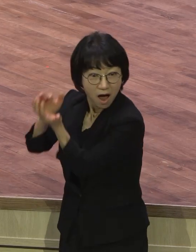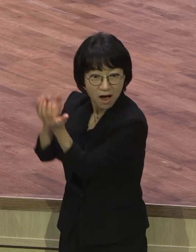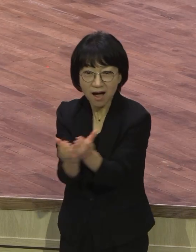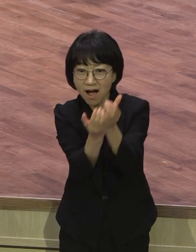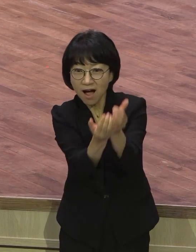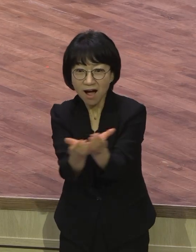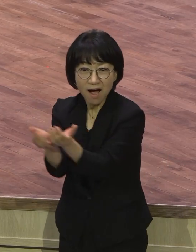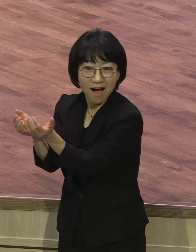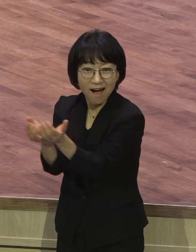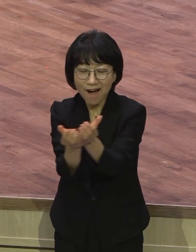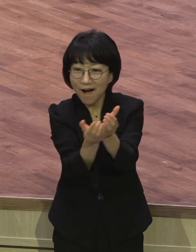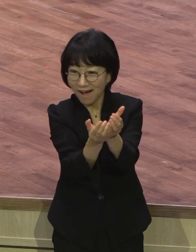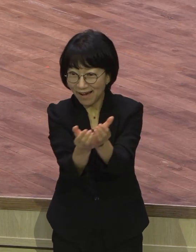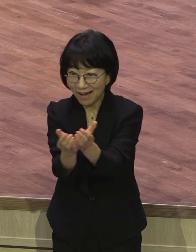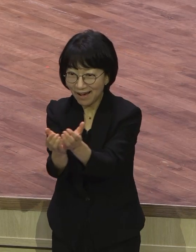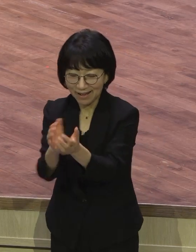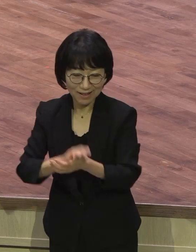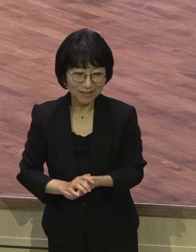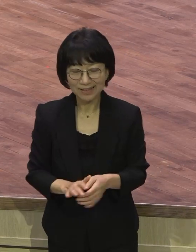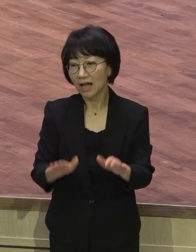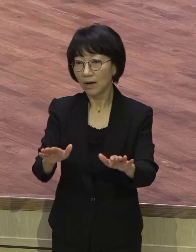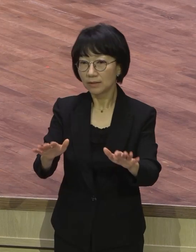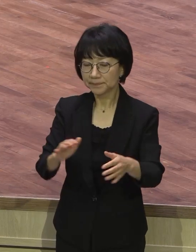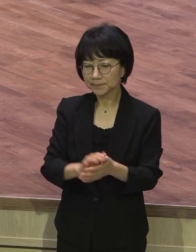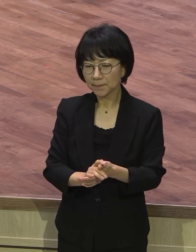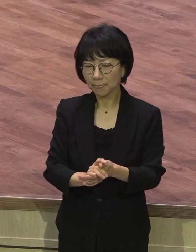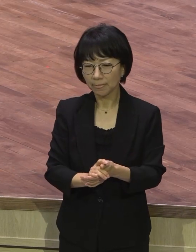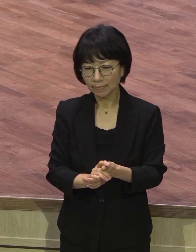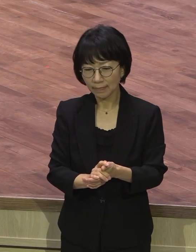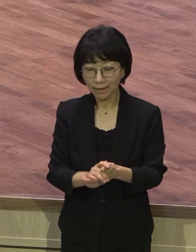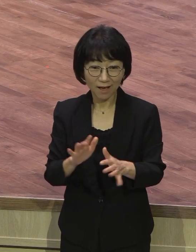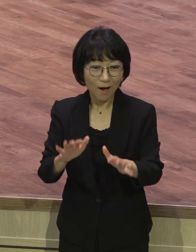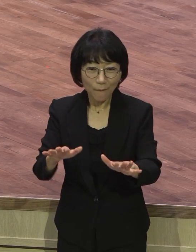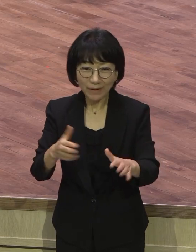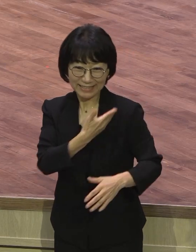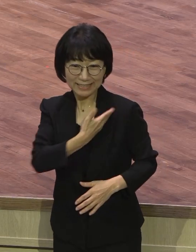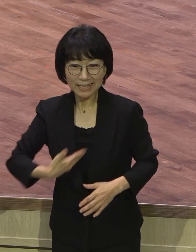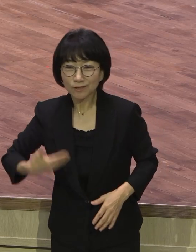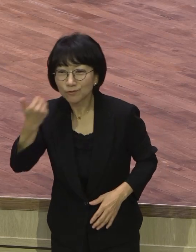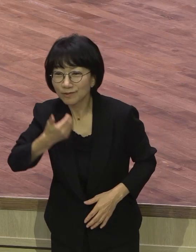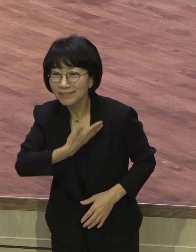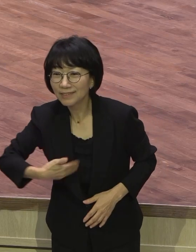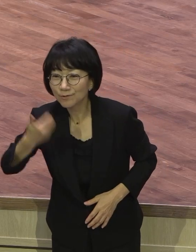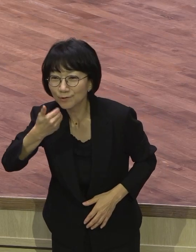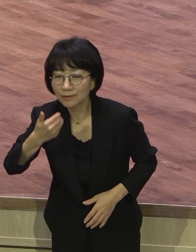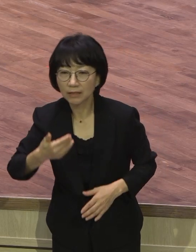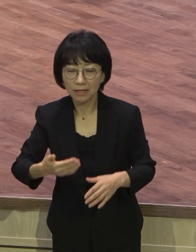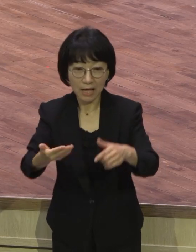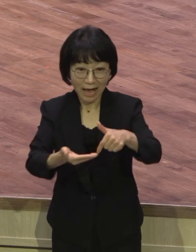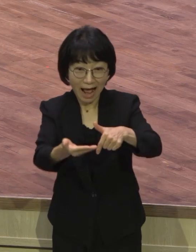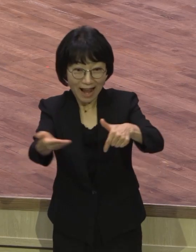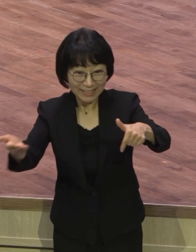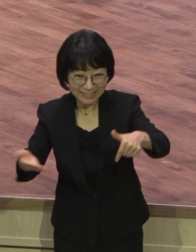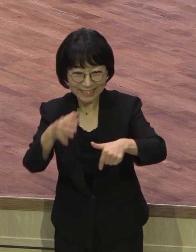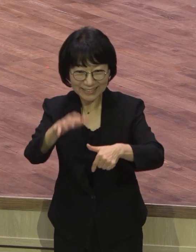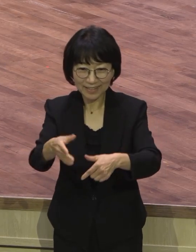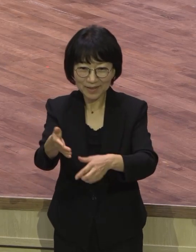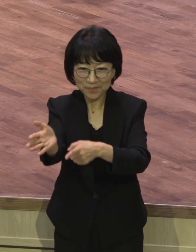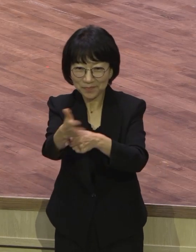평상시에 갈릴리 호수에서 어부로 잔뼈가 굵었던 제자들이